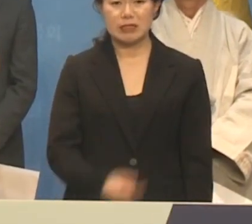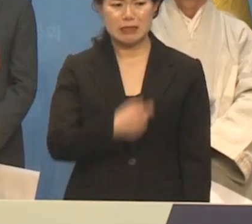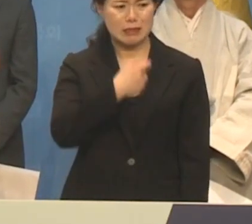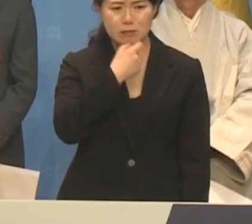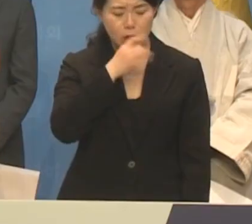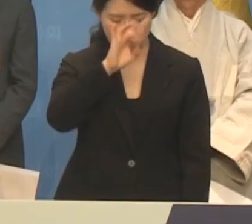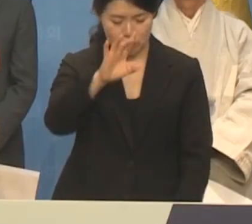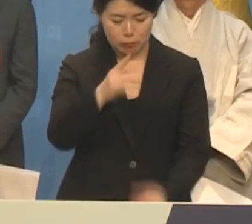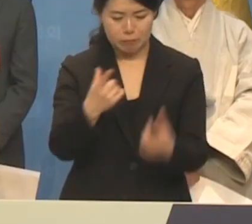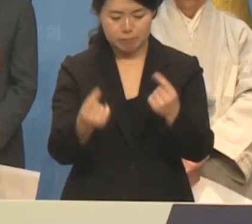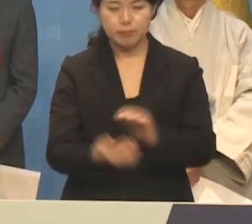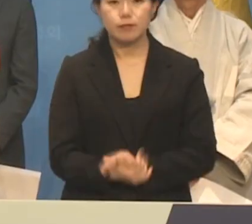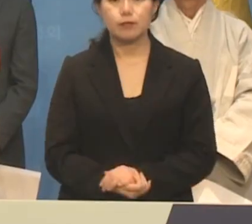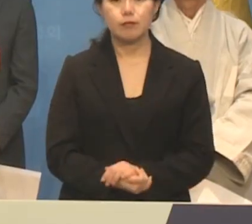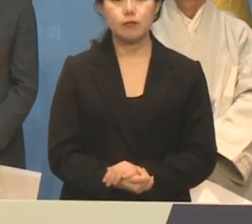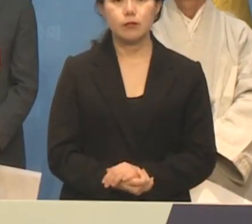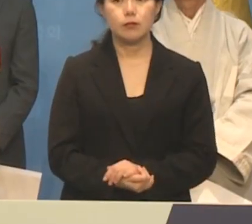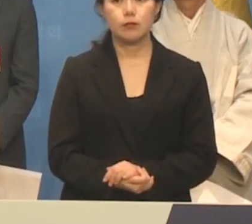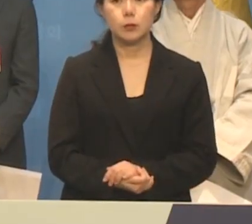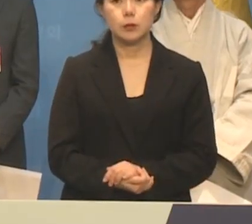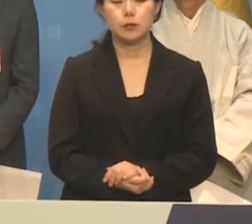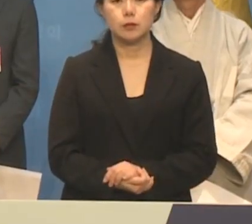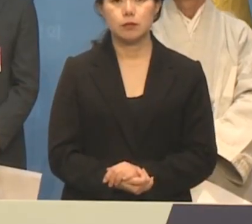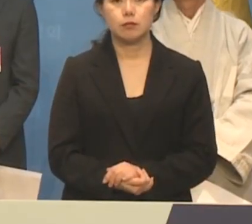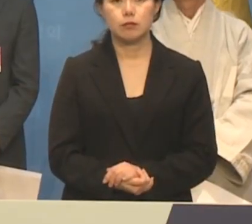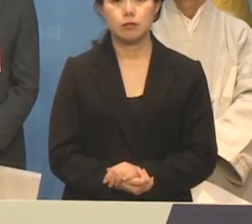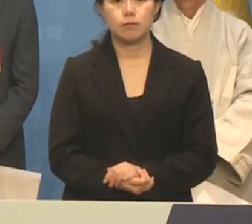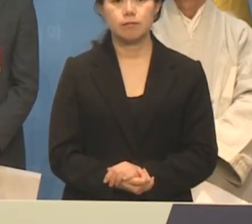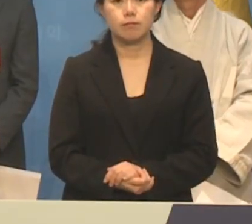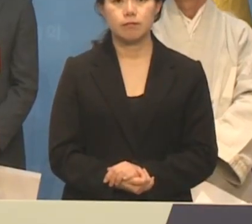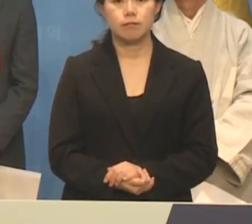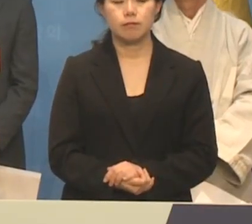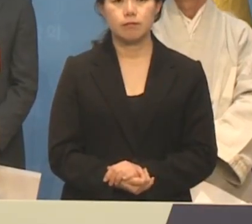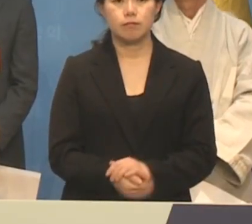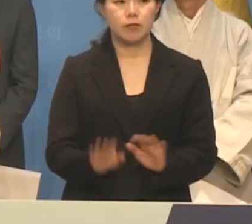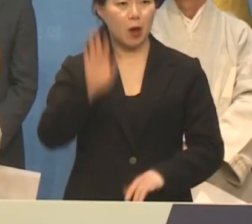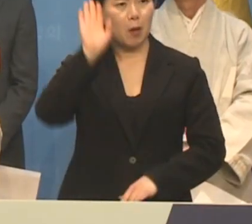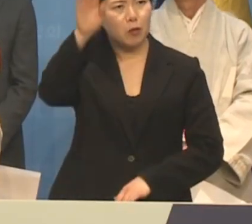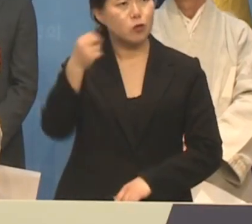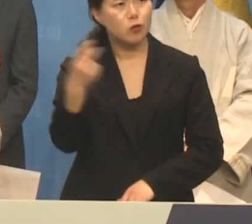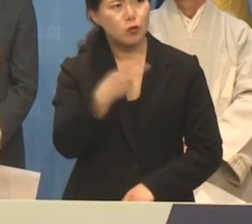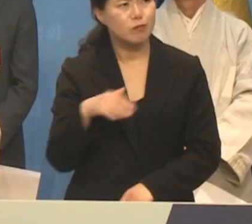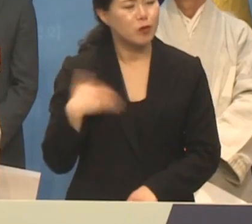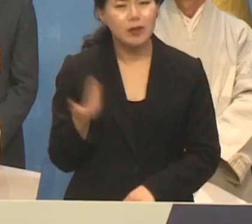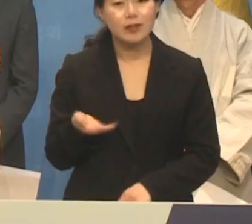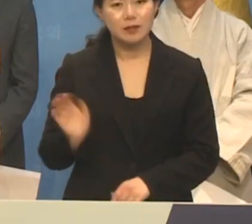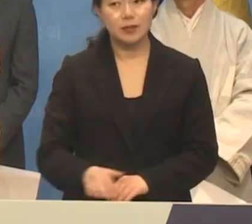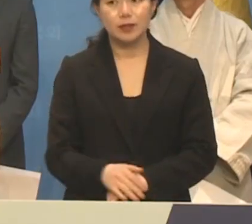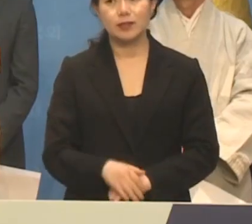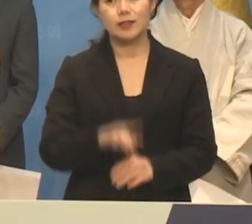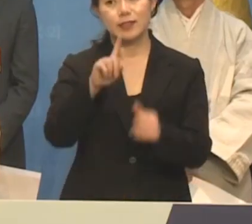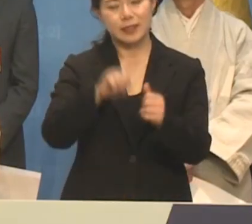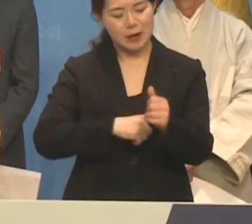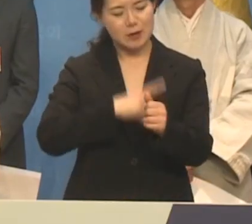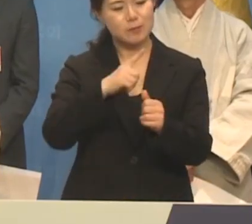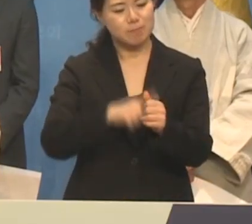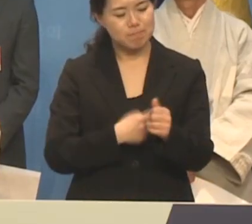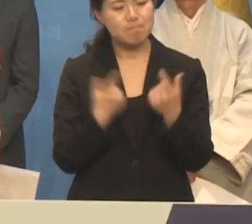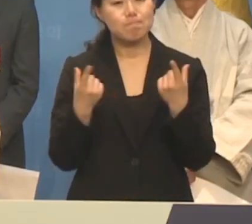되죠. 그러니까 이제 그런 목이 또 올지도 모르죠. 근데 뭐 다행스럽게 또 내일 모레